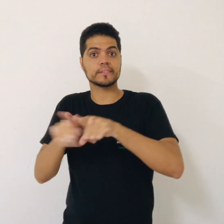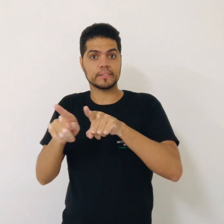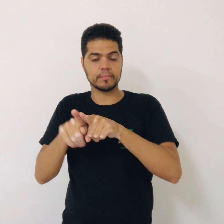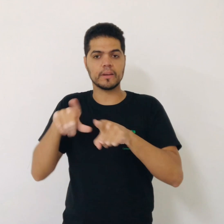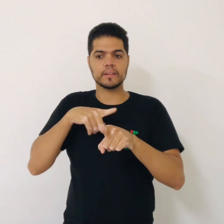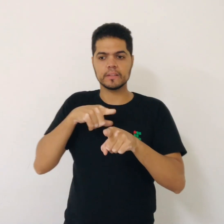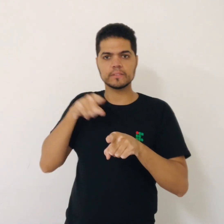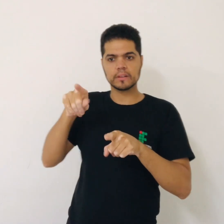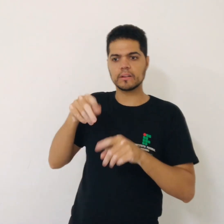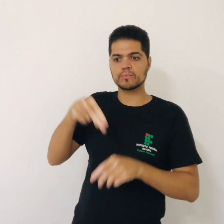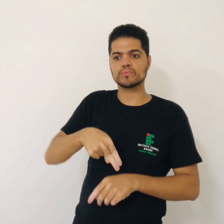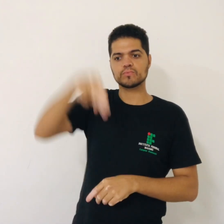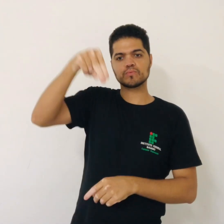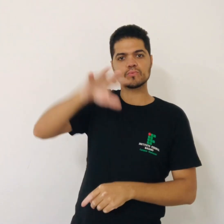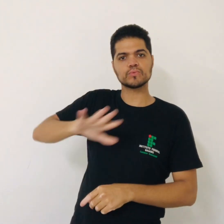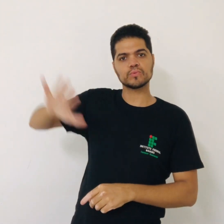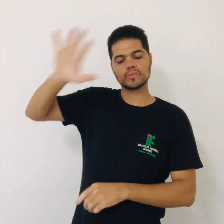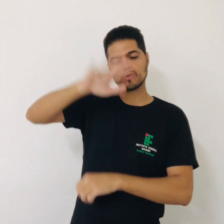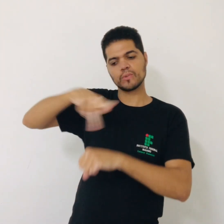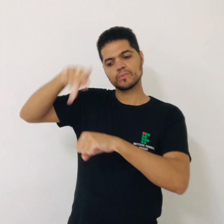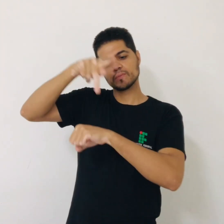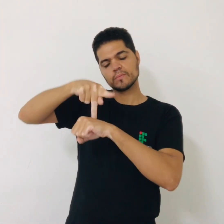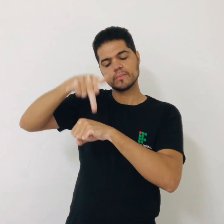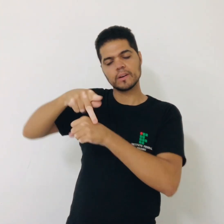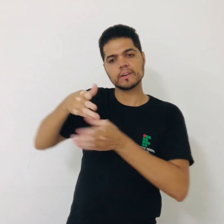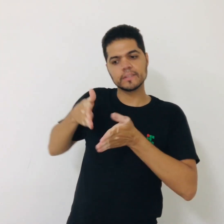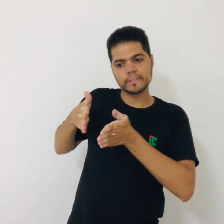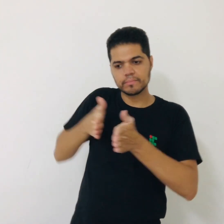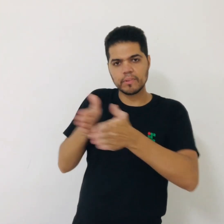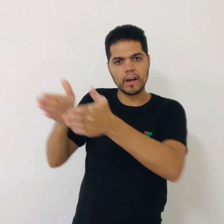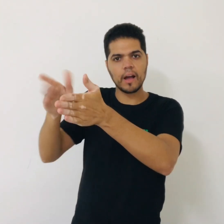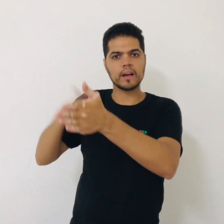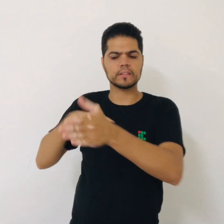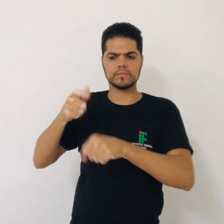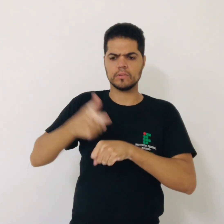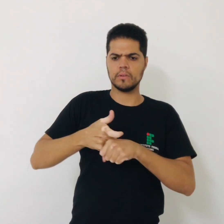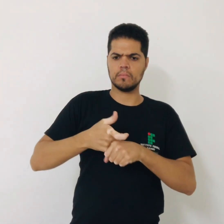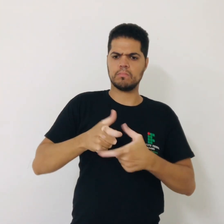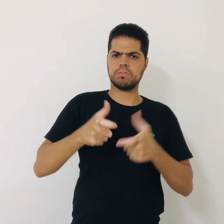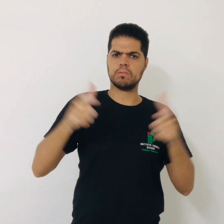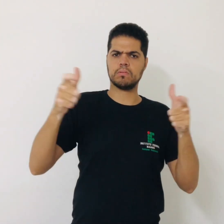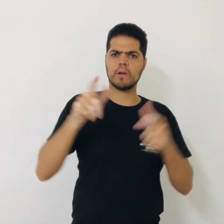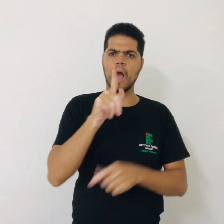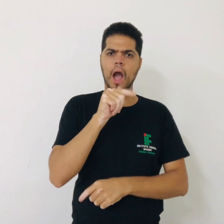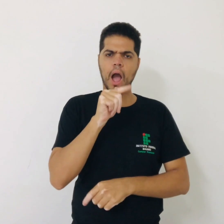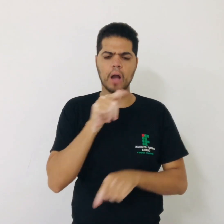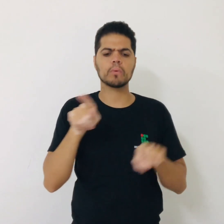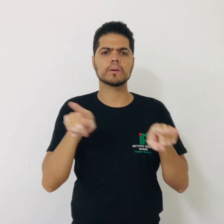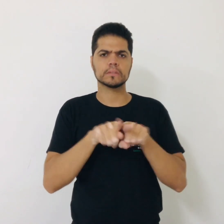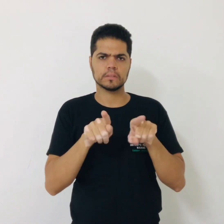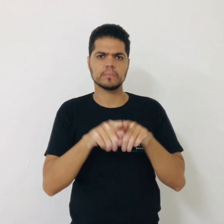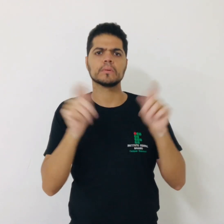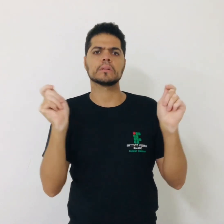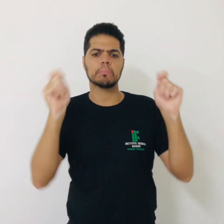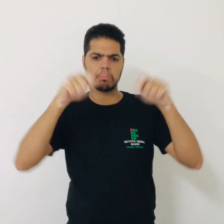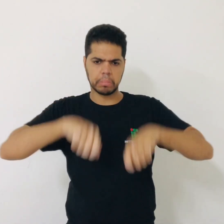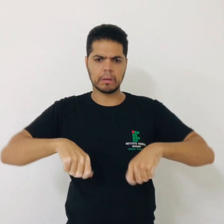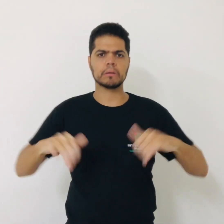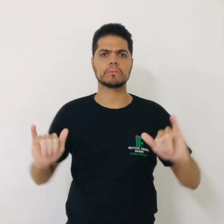potencial hidrelétrico. A bacia amazônica é a importante fonte de água para a